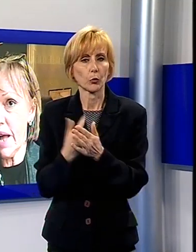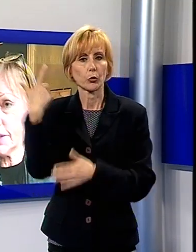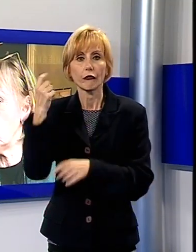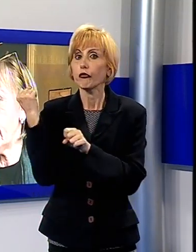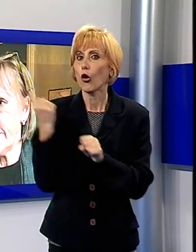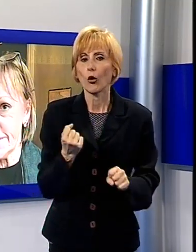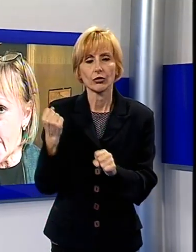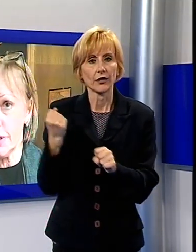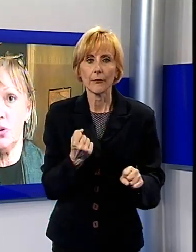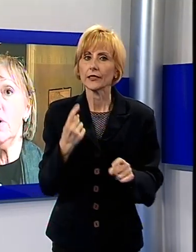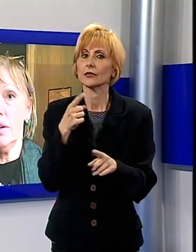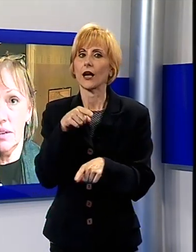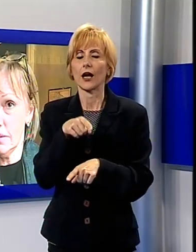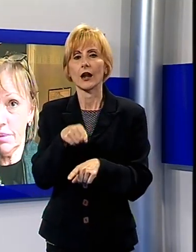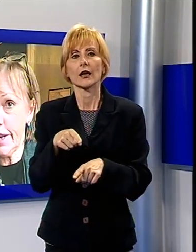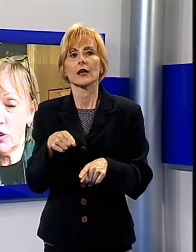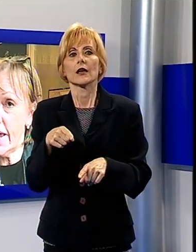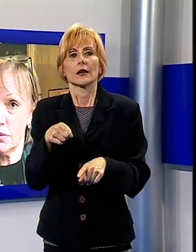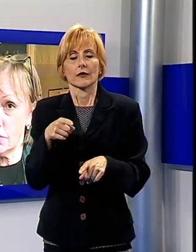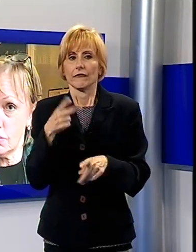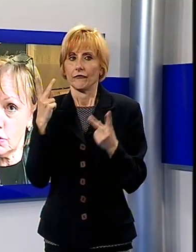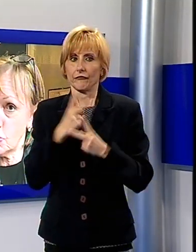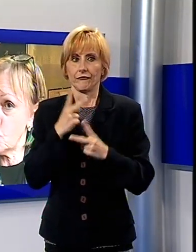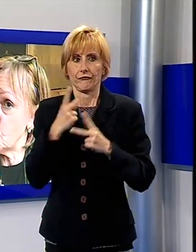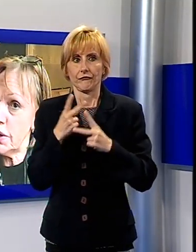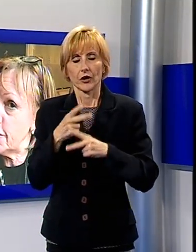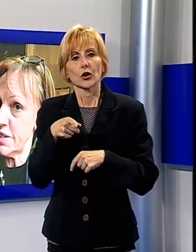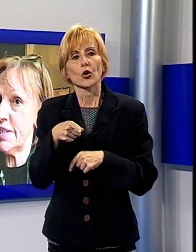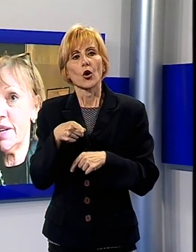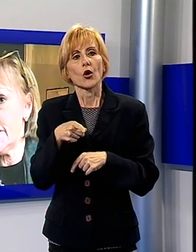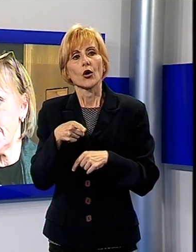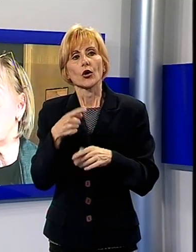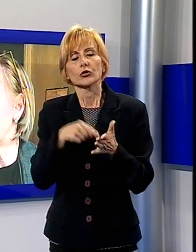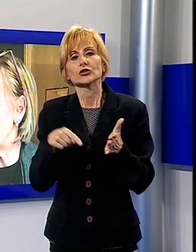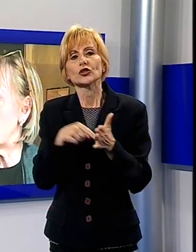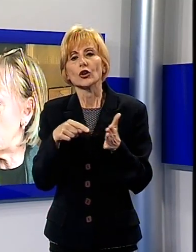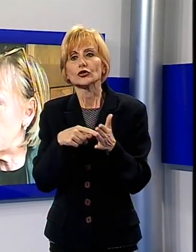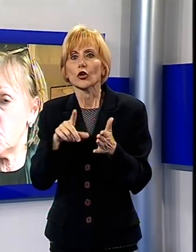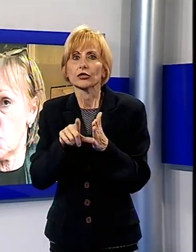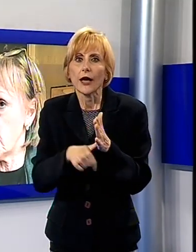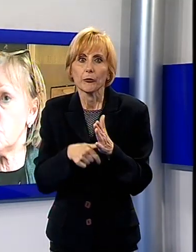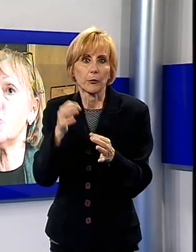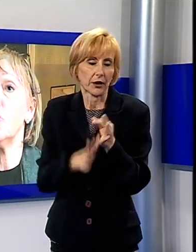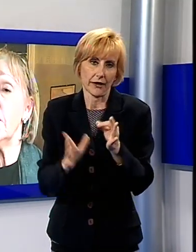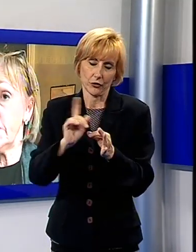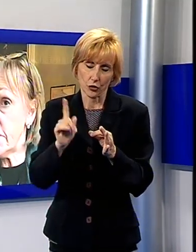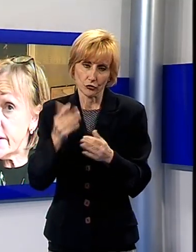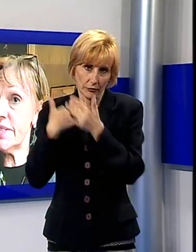stato realizzato, perché non sono quelle cose che si realizzano in due giorni, quindi c'è un lavoro di mesi